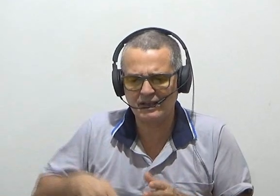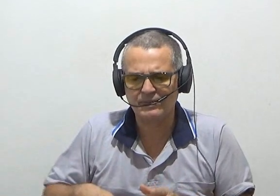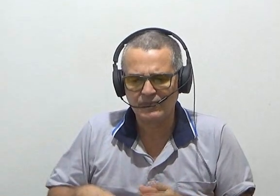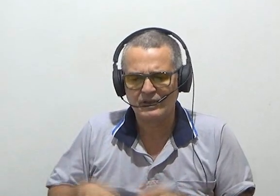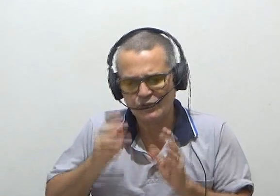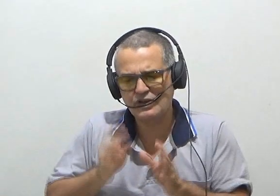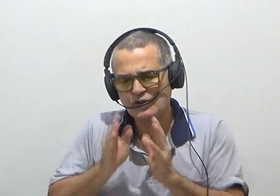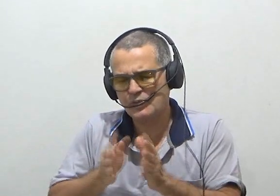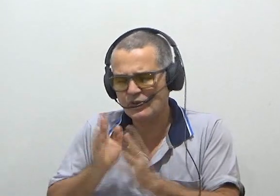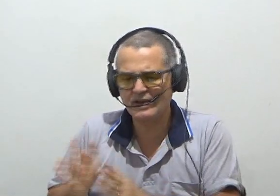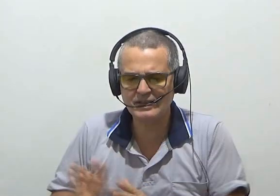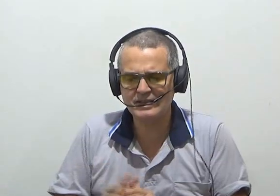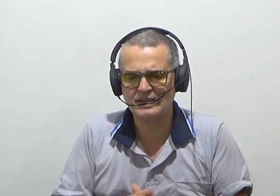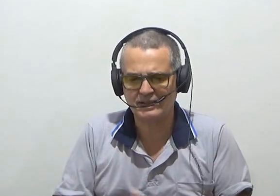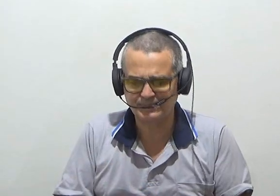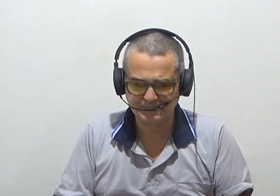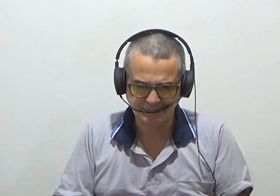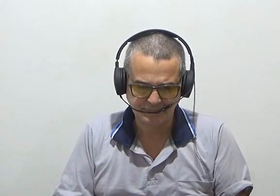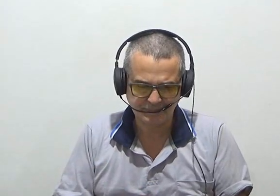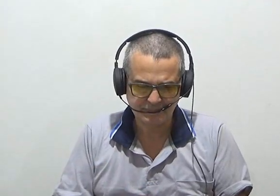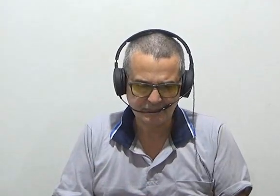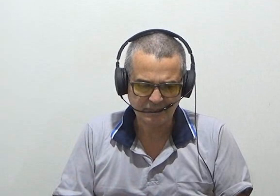a fazer do jeito que o português se ensina.